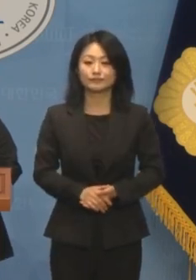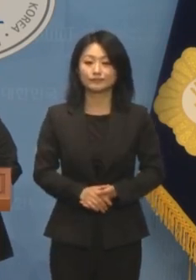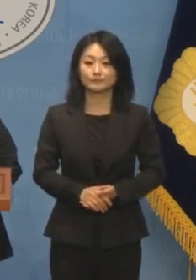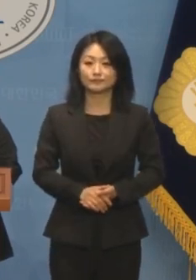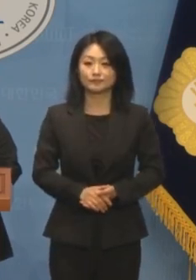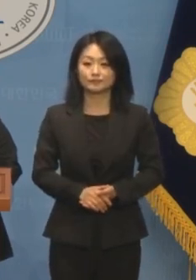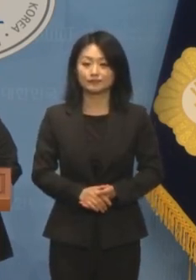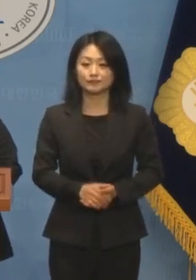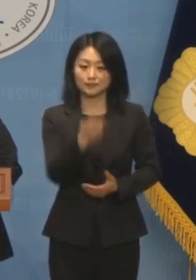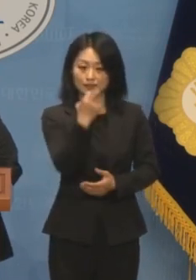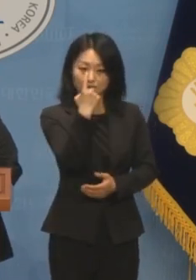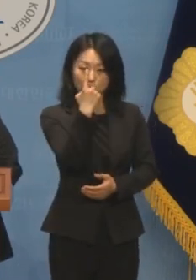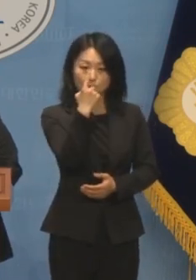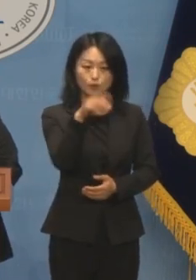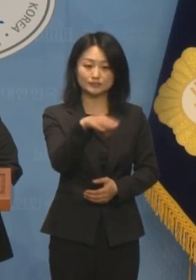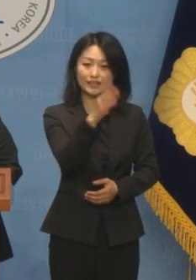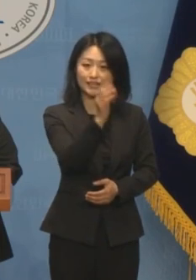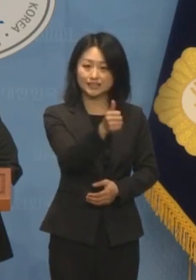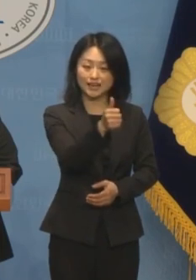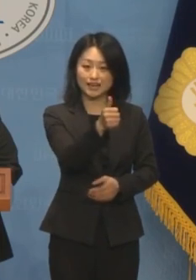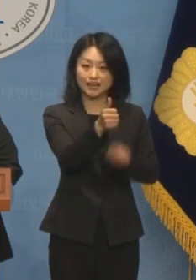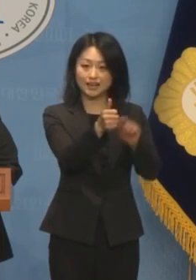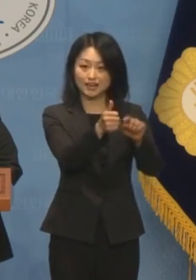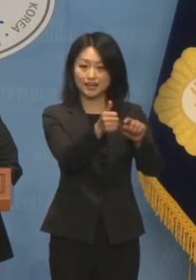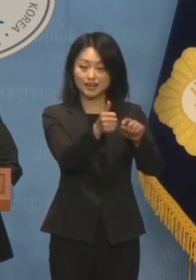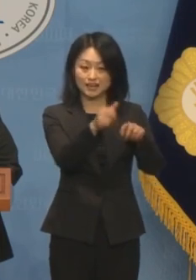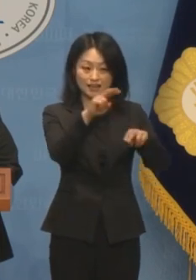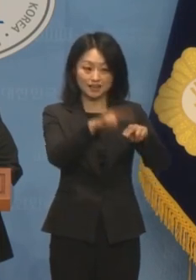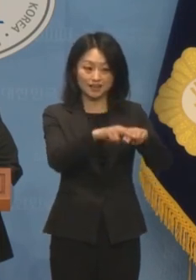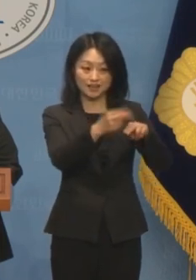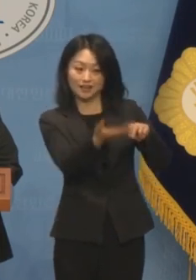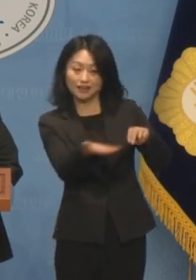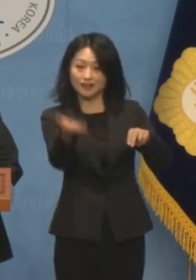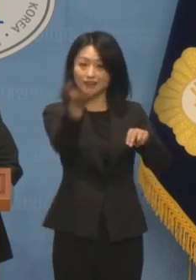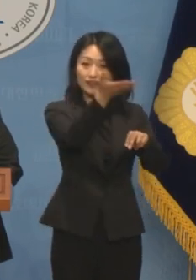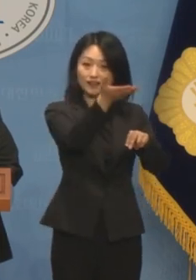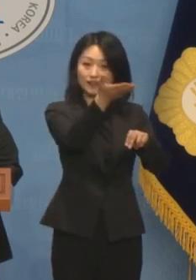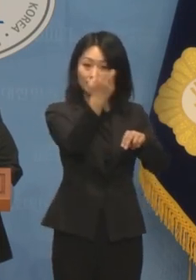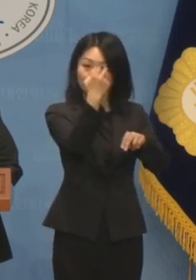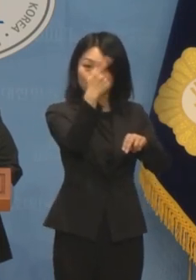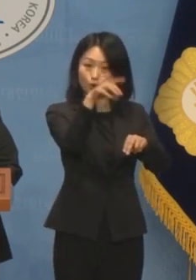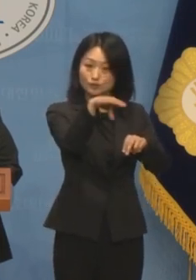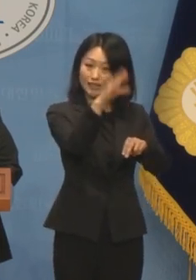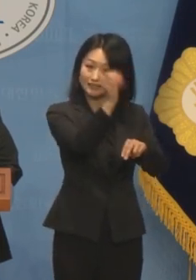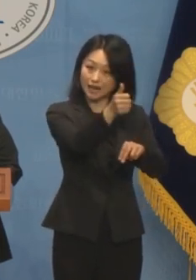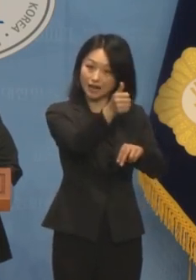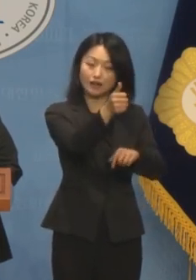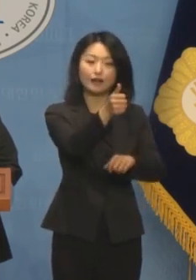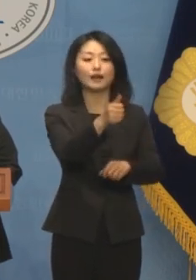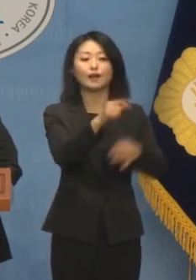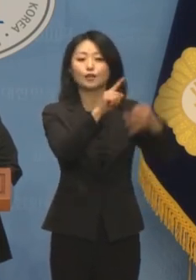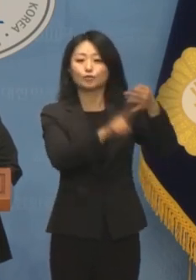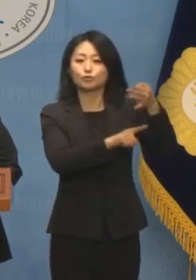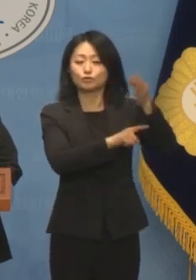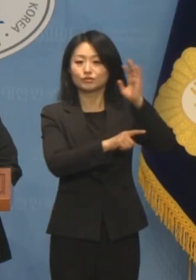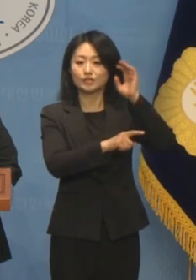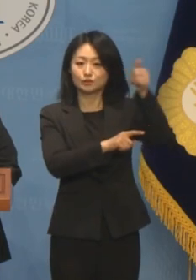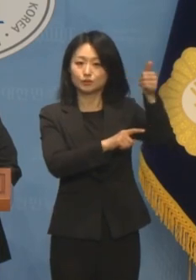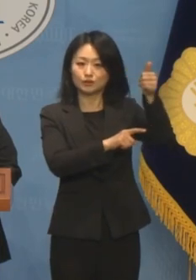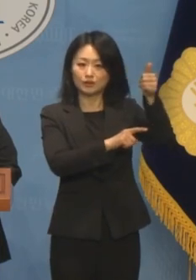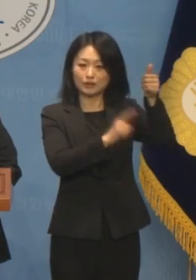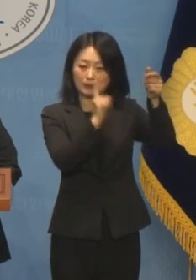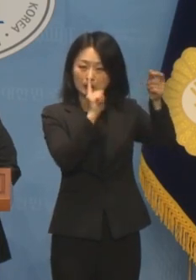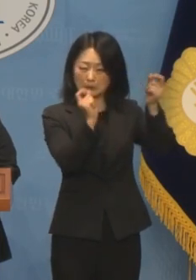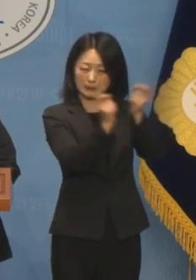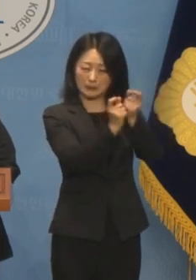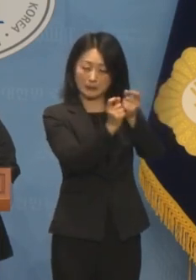이틀막 경호차장이 병무청장으로 승진이라고요? 윤석열식 보훈 인사는 용납할 수